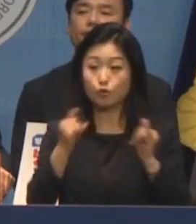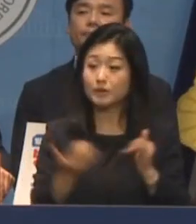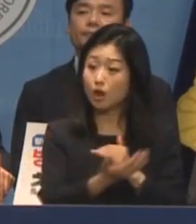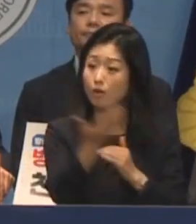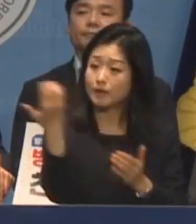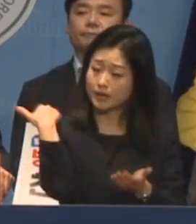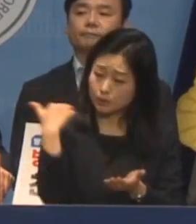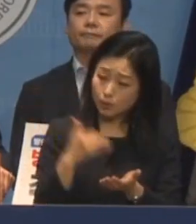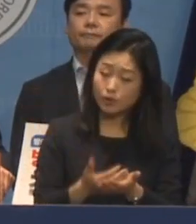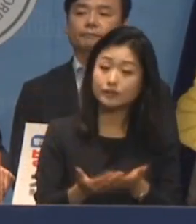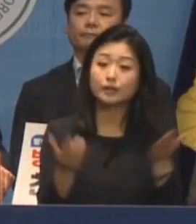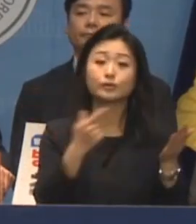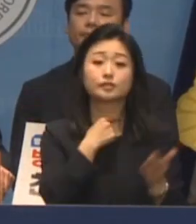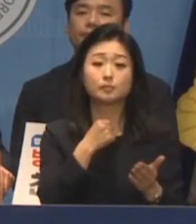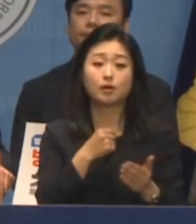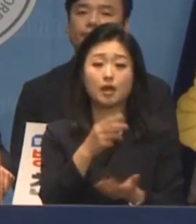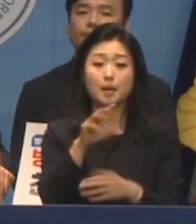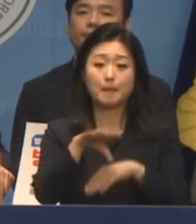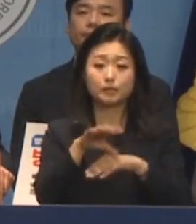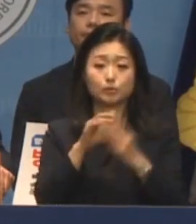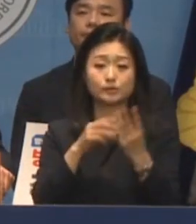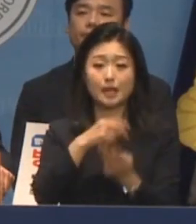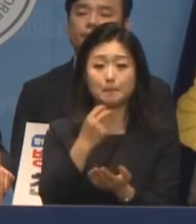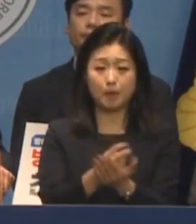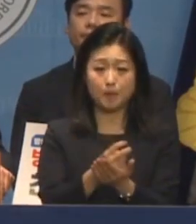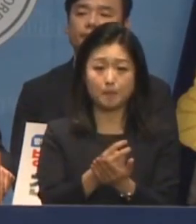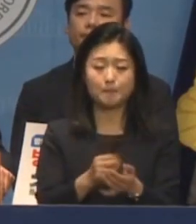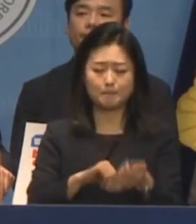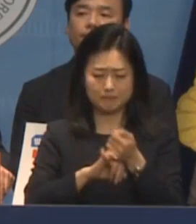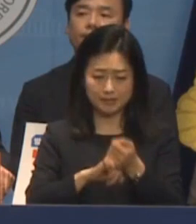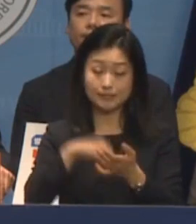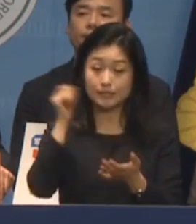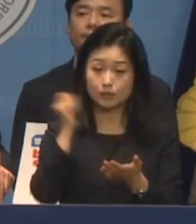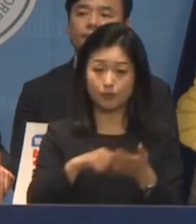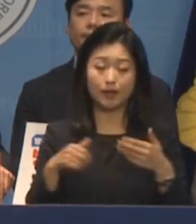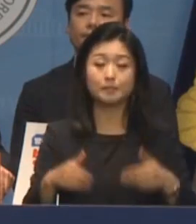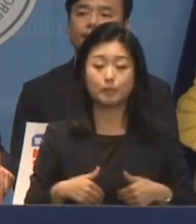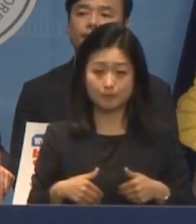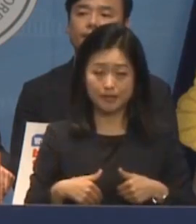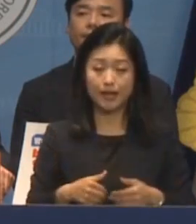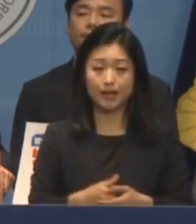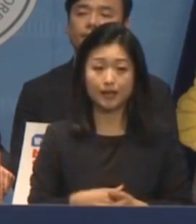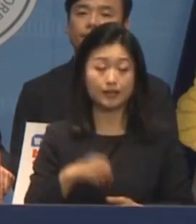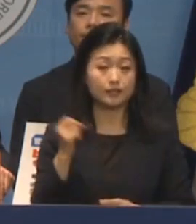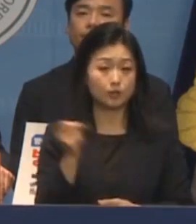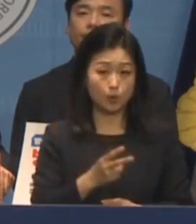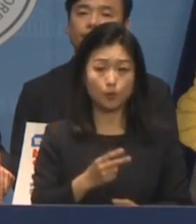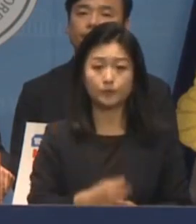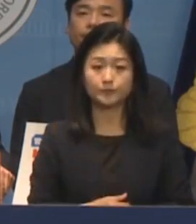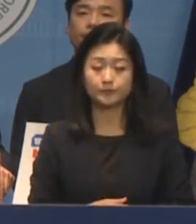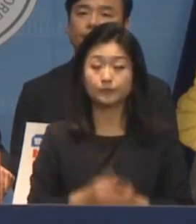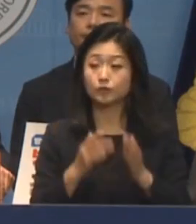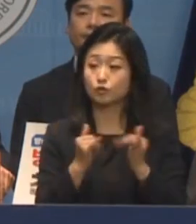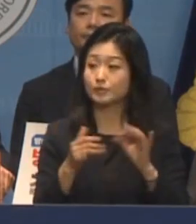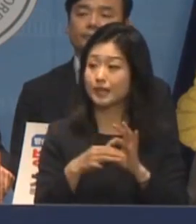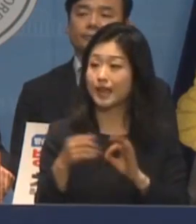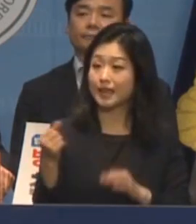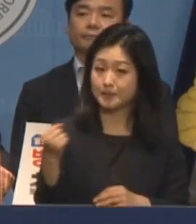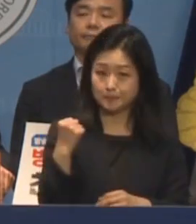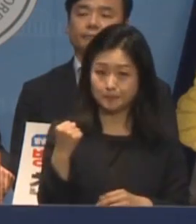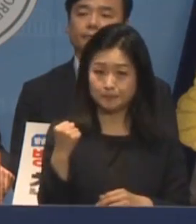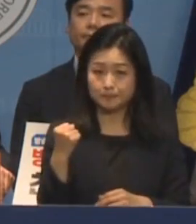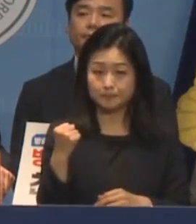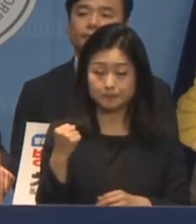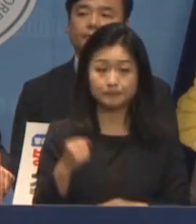국민에게 돌려드리기 위한 방송 3법은 반드시 통과돼야 합니다. 그리고 국민의힘도 더